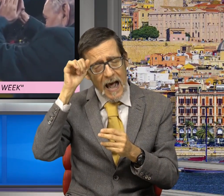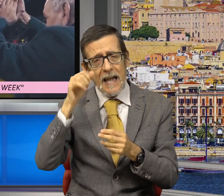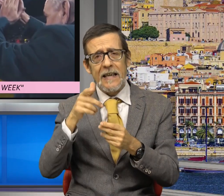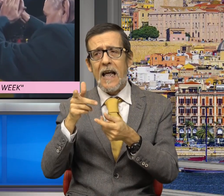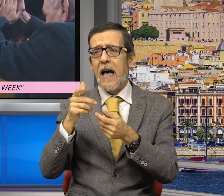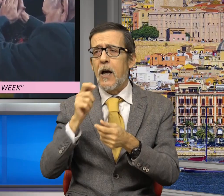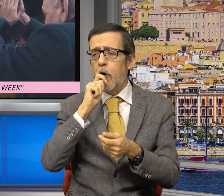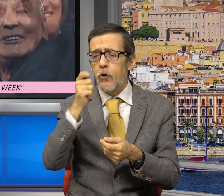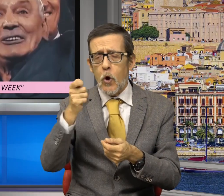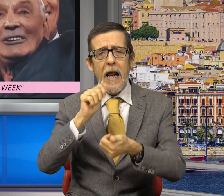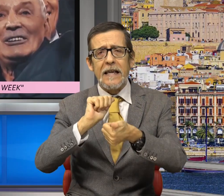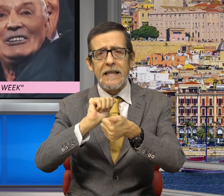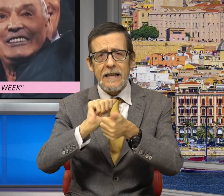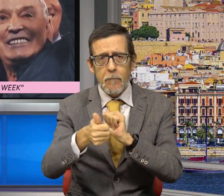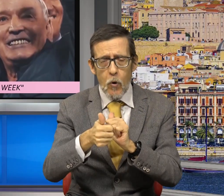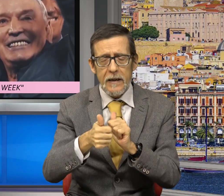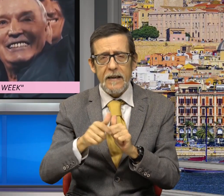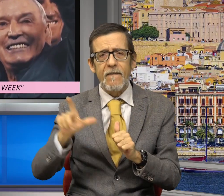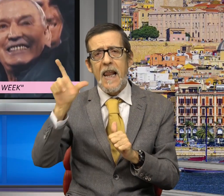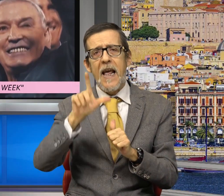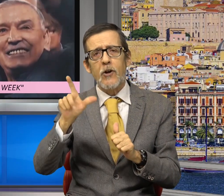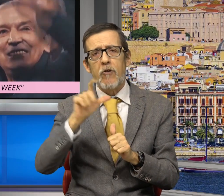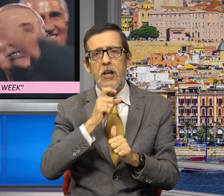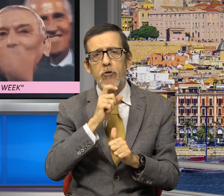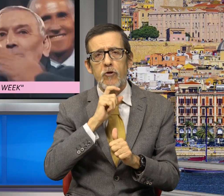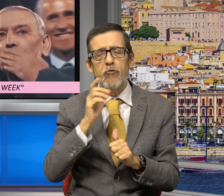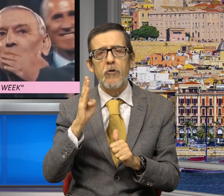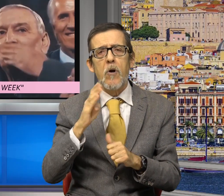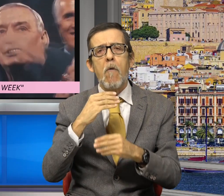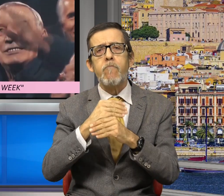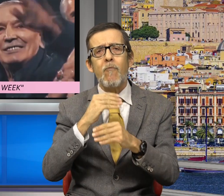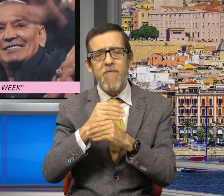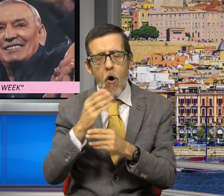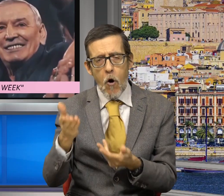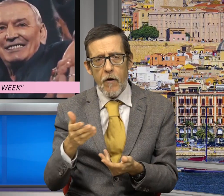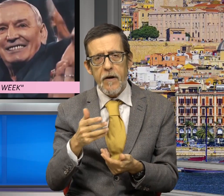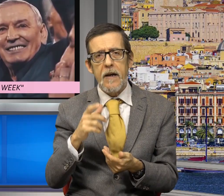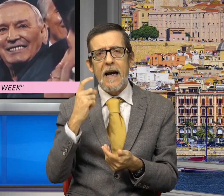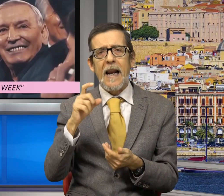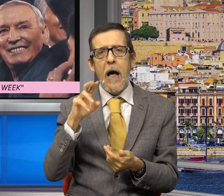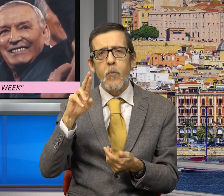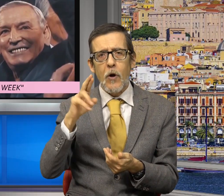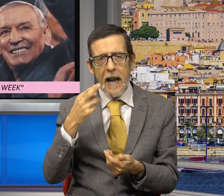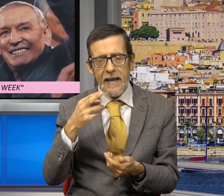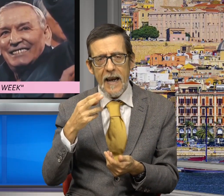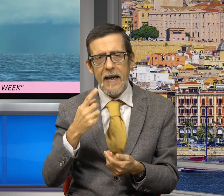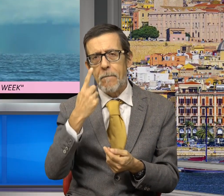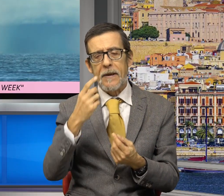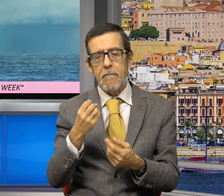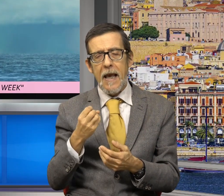e leggende del calcio come Gigi Buffon, Fabio Cannavaro e Claudio Ranieri. Si parte con la prima iniziativa dell'Unione Sarda, che